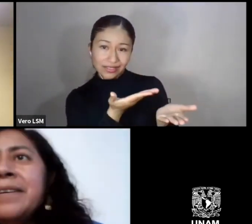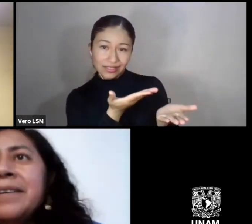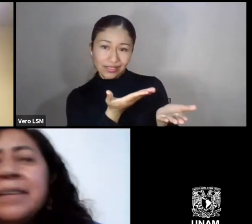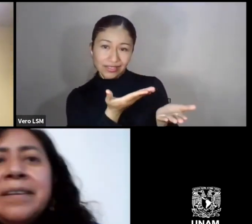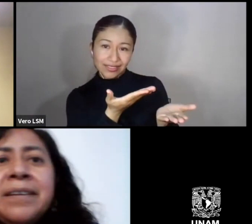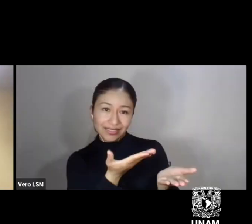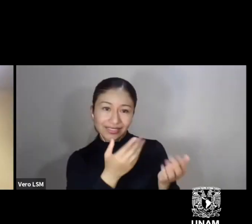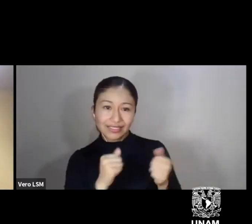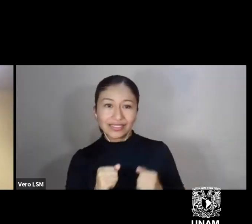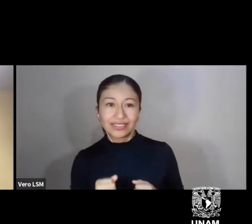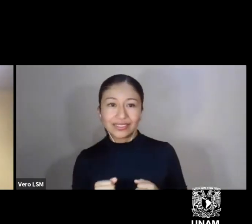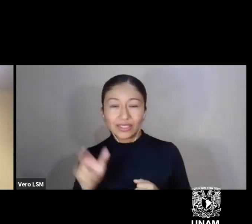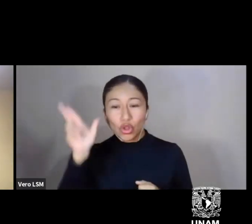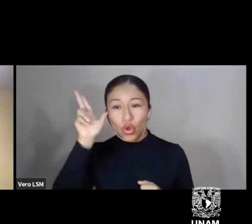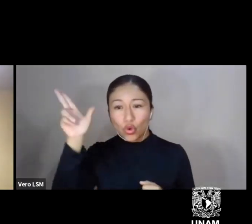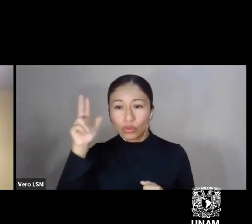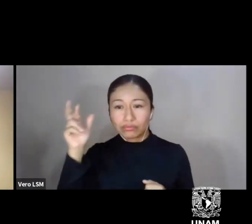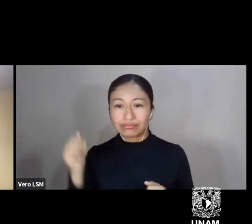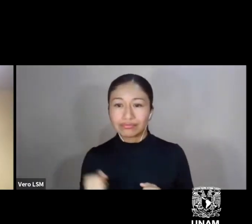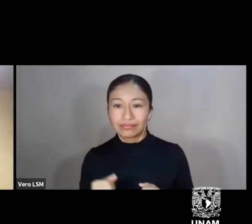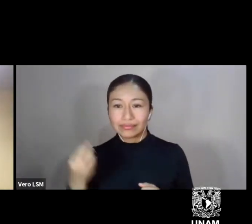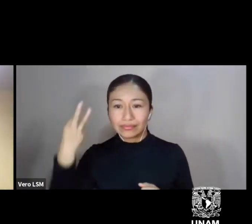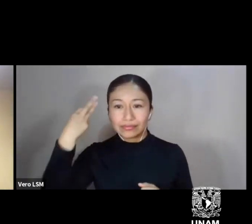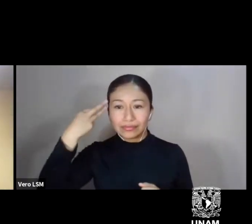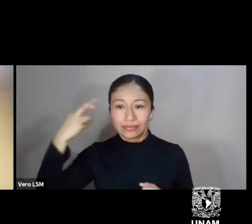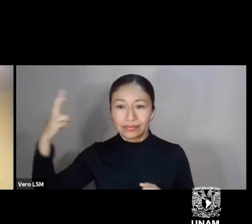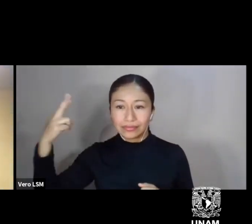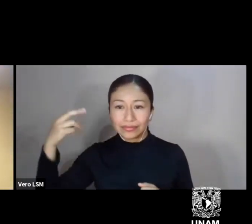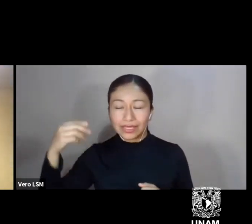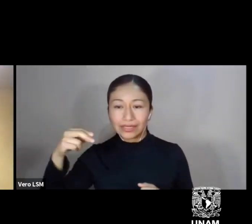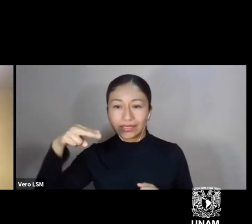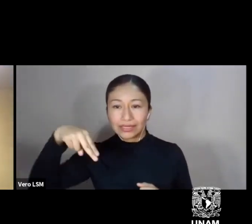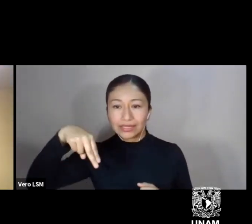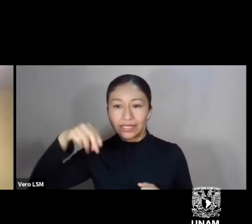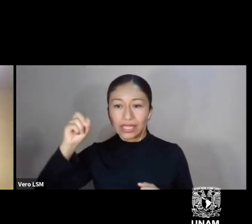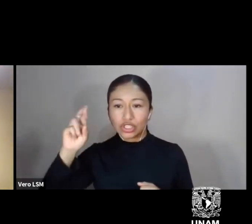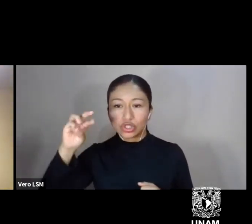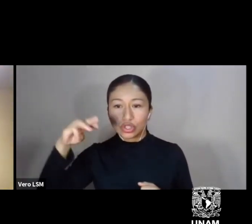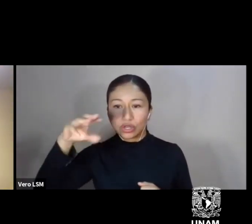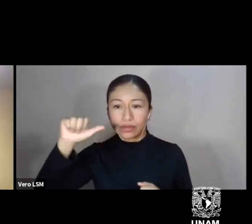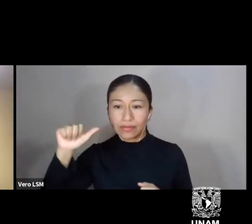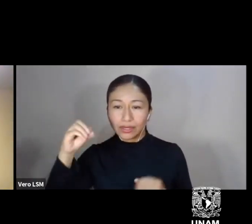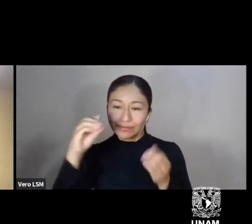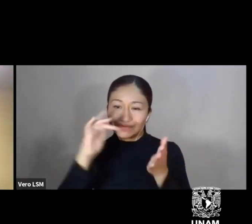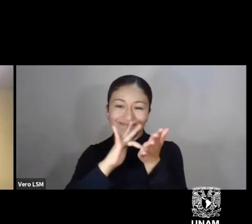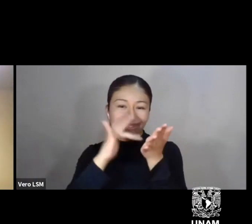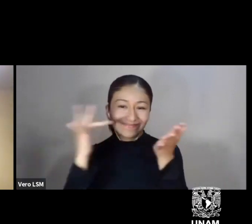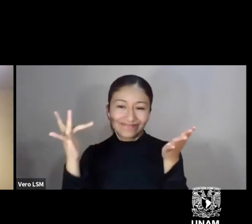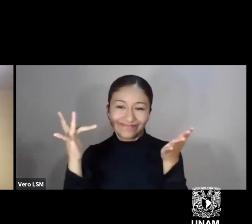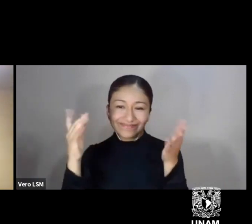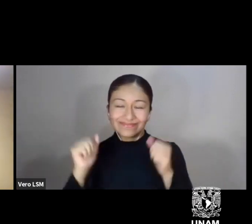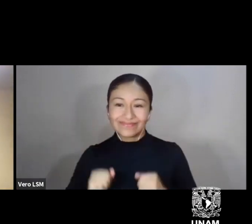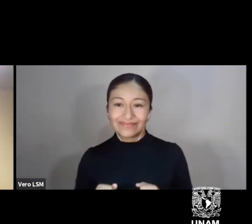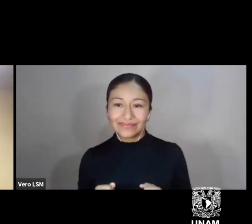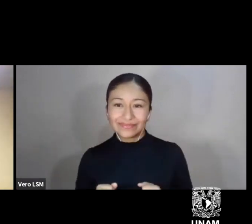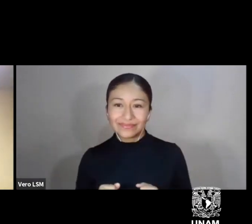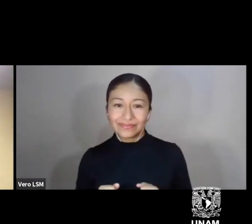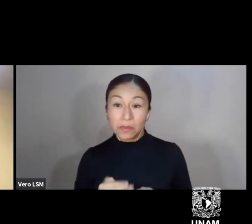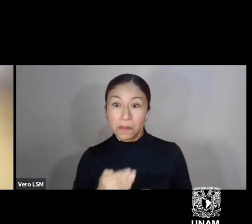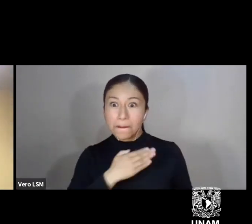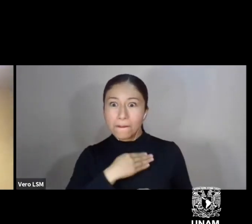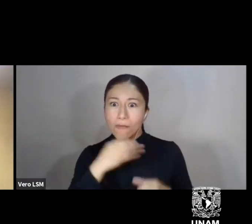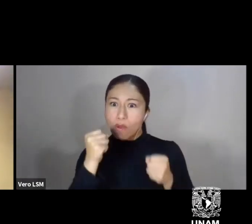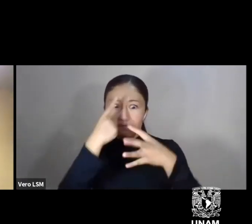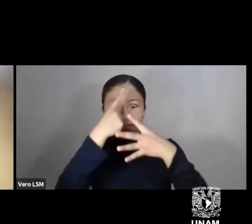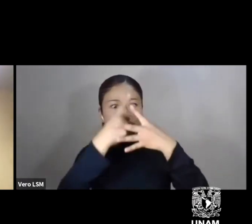Hola, muchas gracias, maestra Norma. Bueno, pues para comenzar, quiero comentar que hay muchos comentarios que